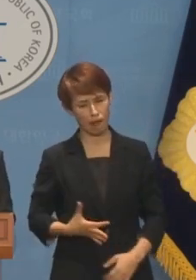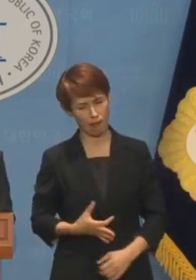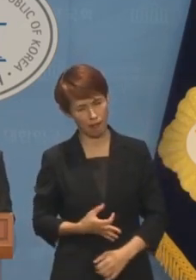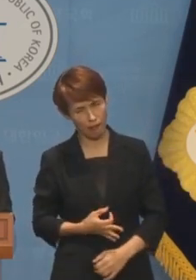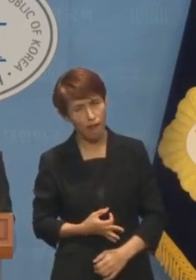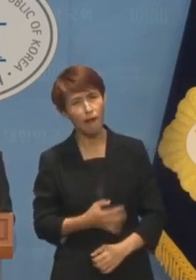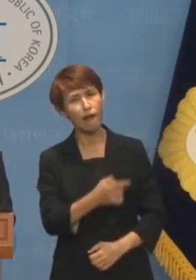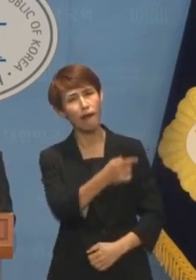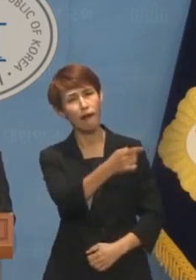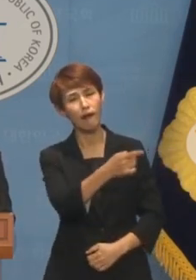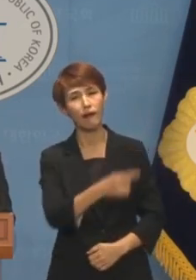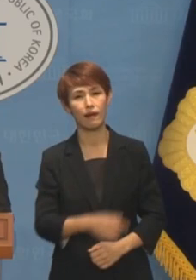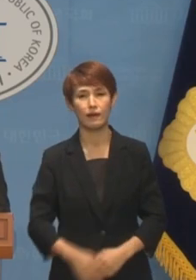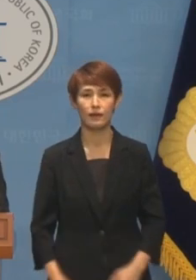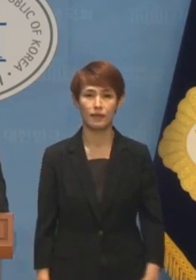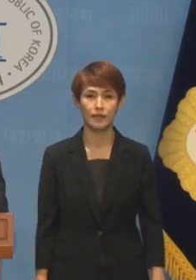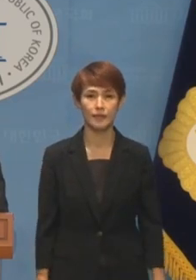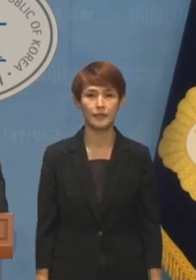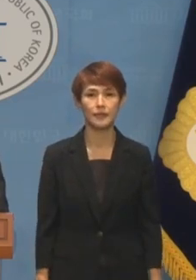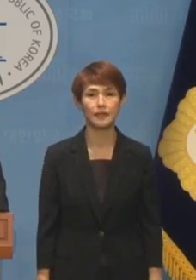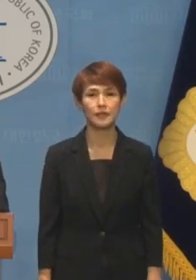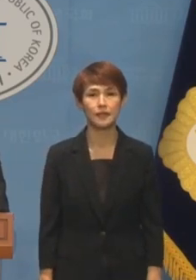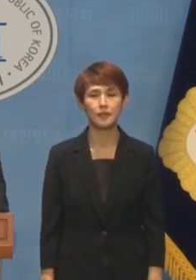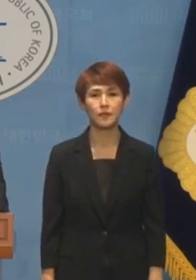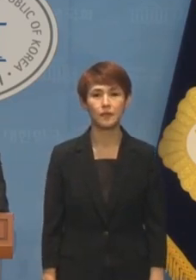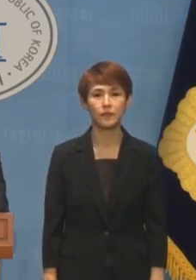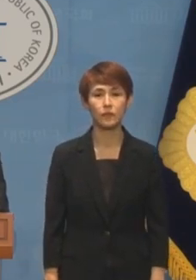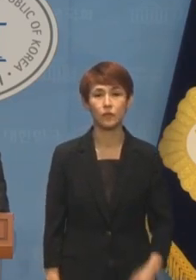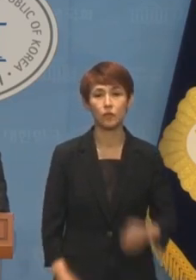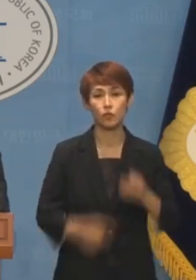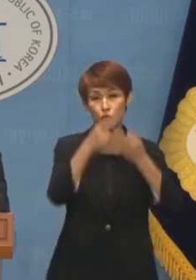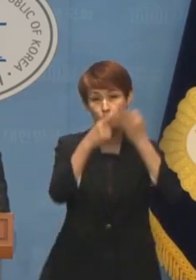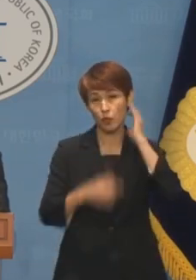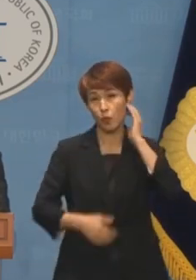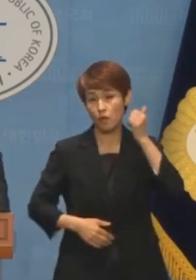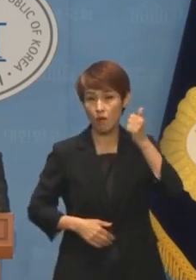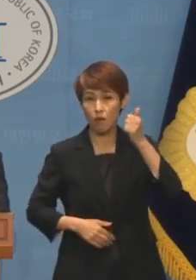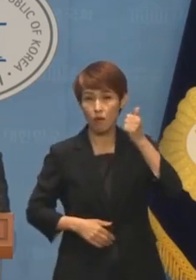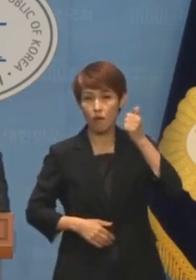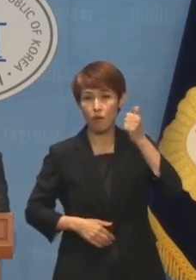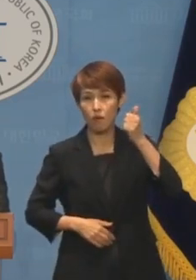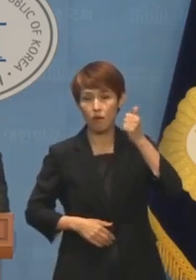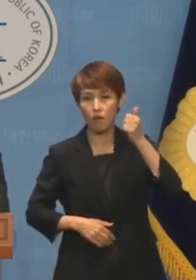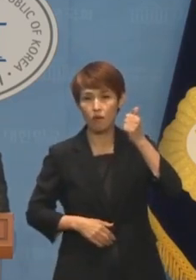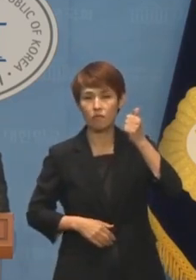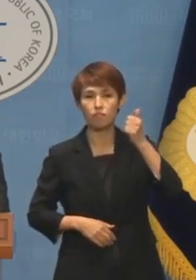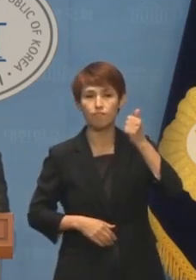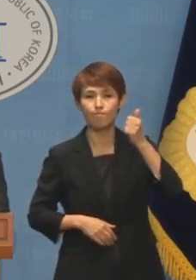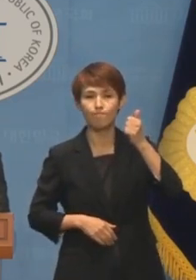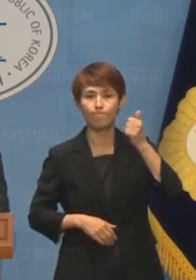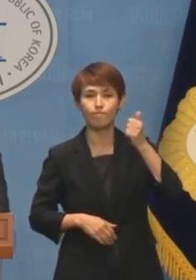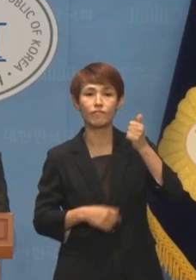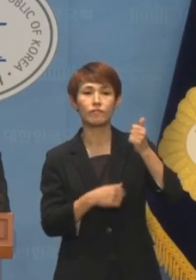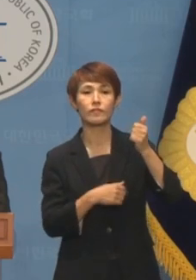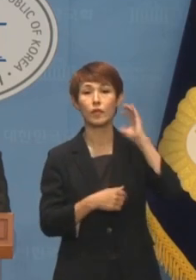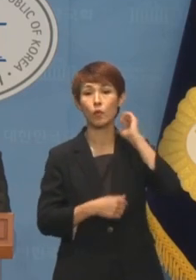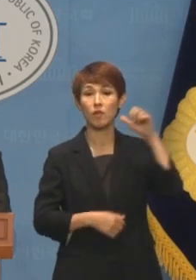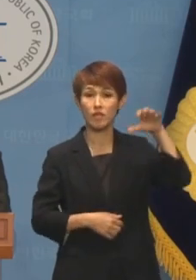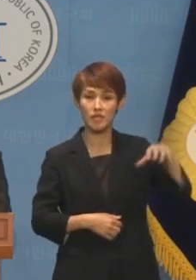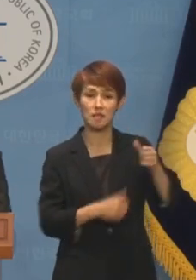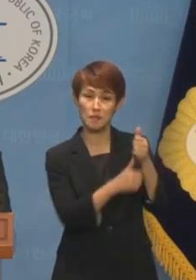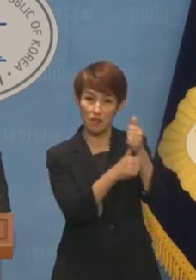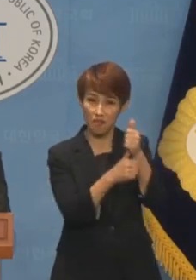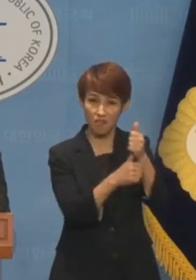좀스럽다라는 제목으로 논평하겠습니다. 윤석열 대통령을 보좌하는 용산 대통령실 대외협력